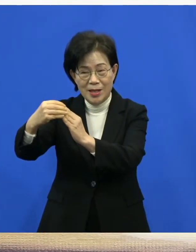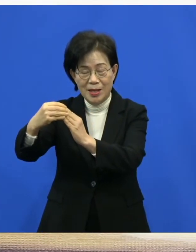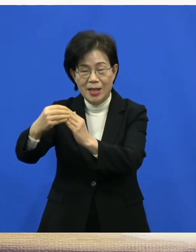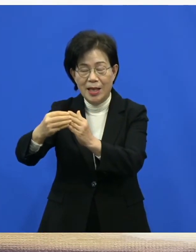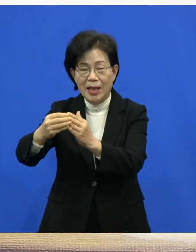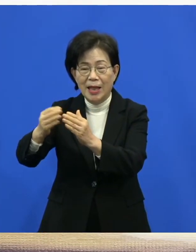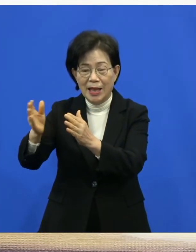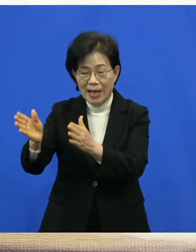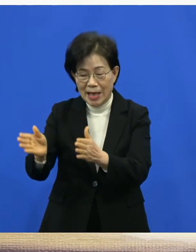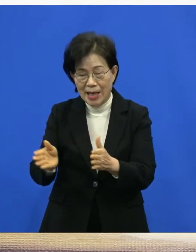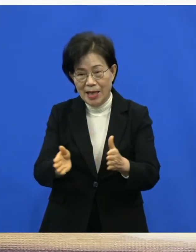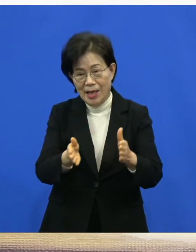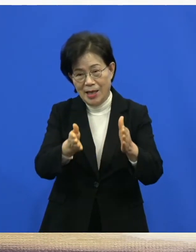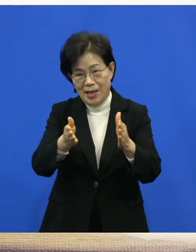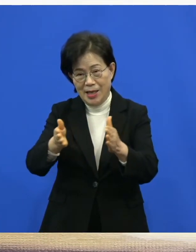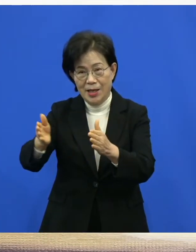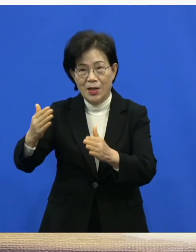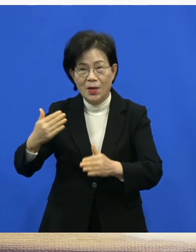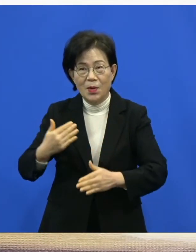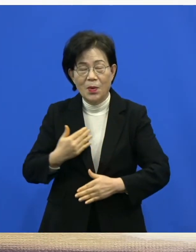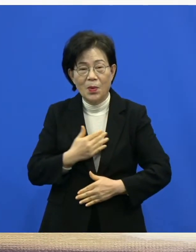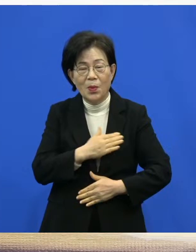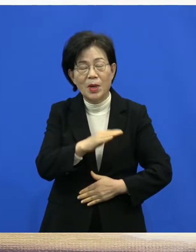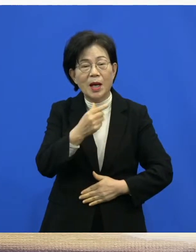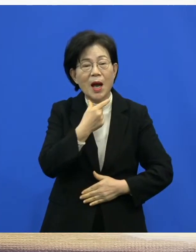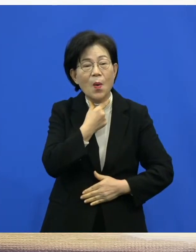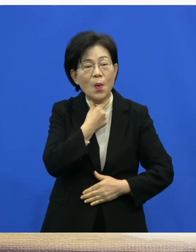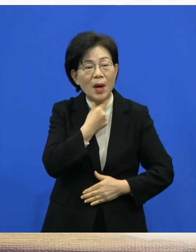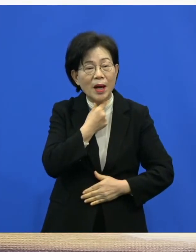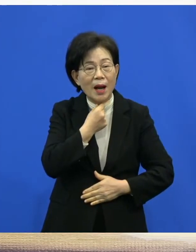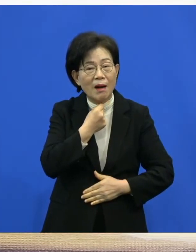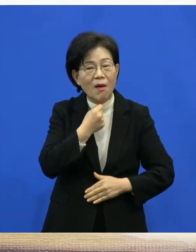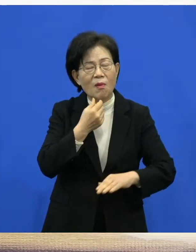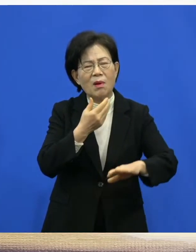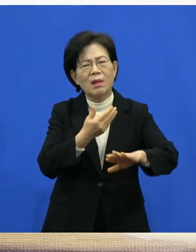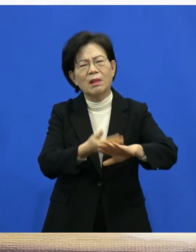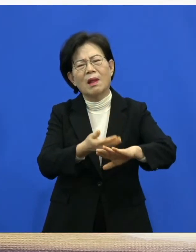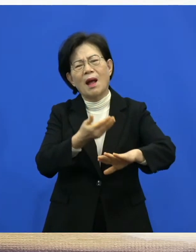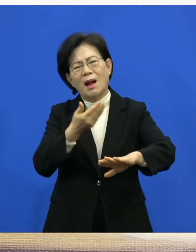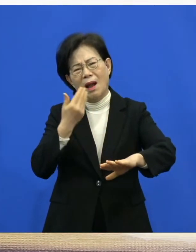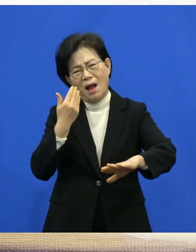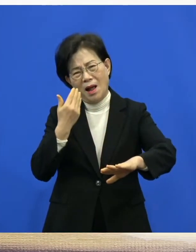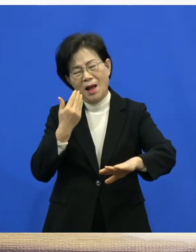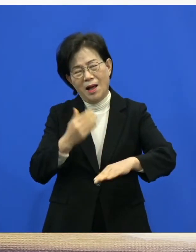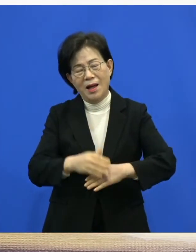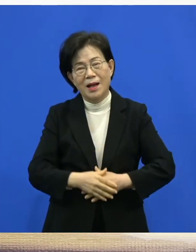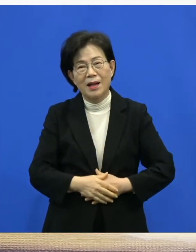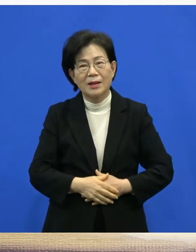인도하시는 길은 우리가 원하는 길이 아닐 때가 많습니다.